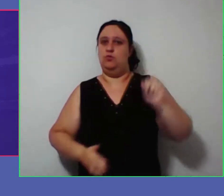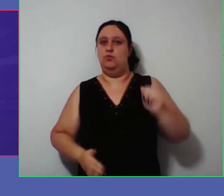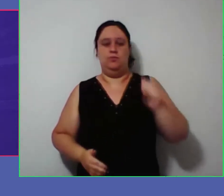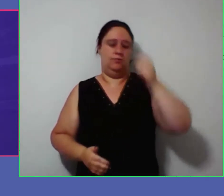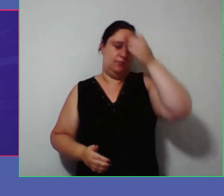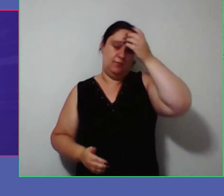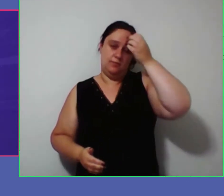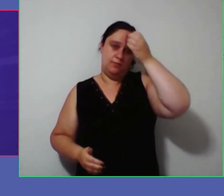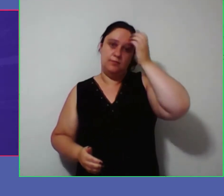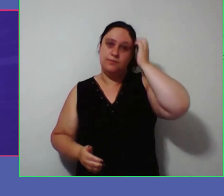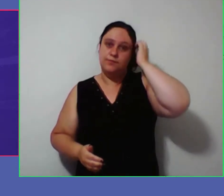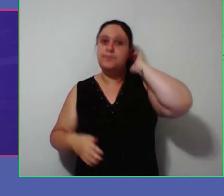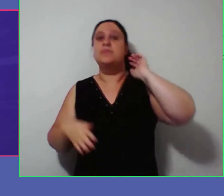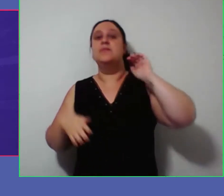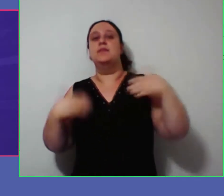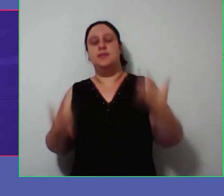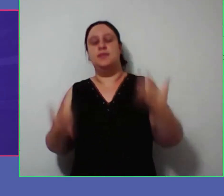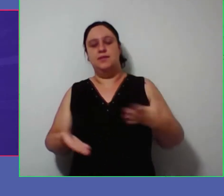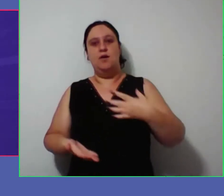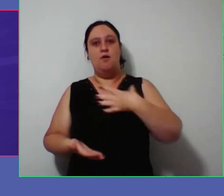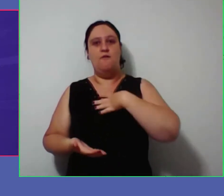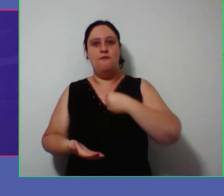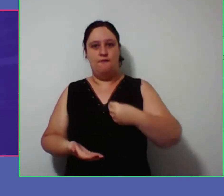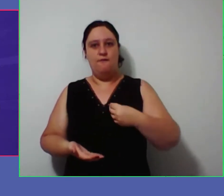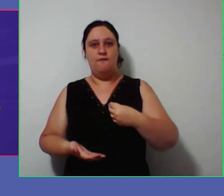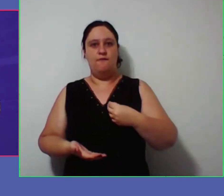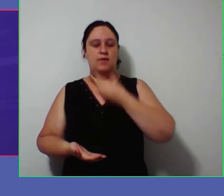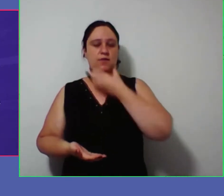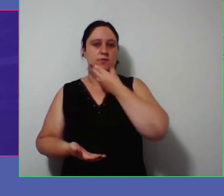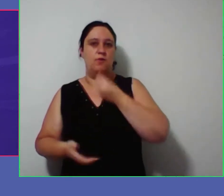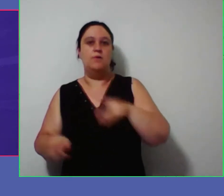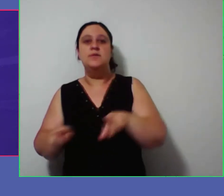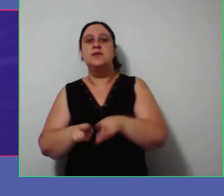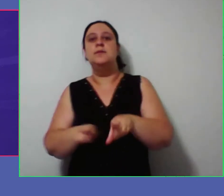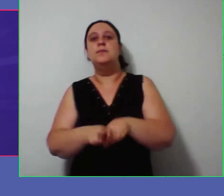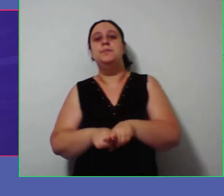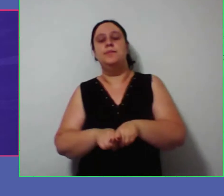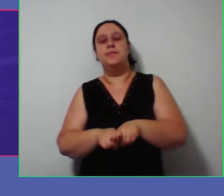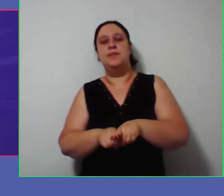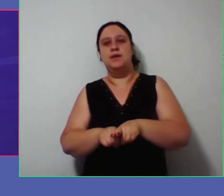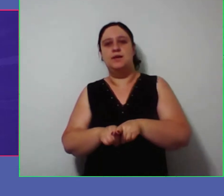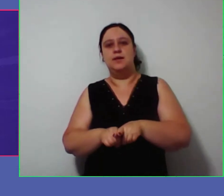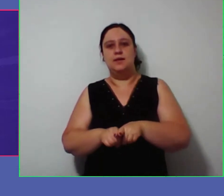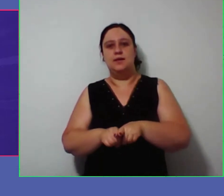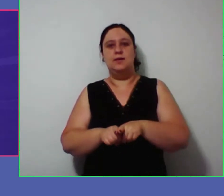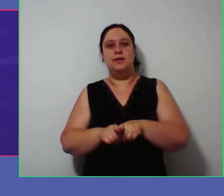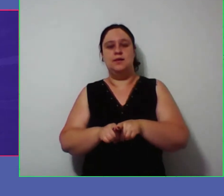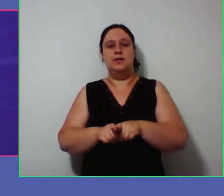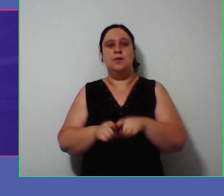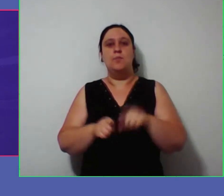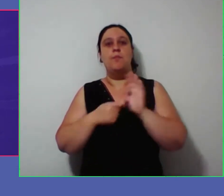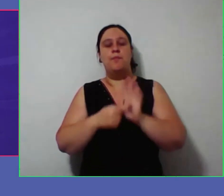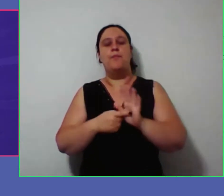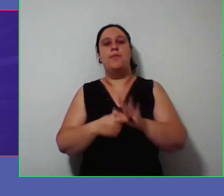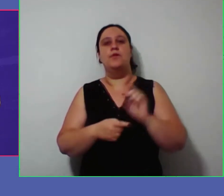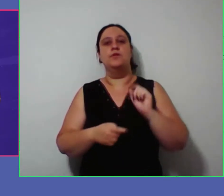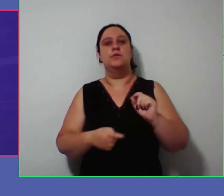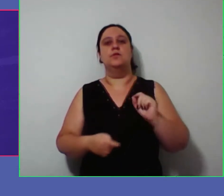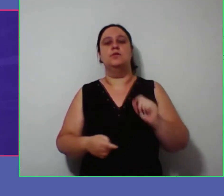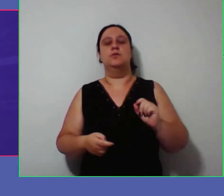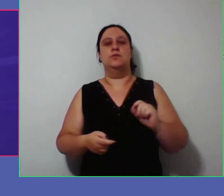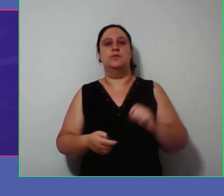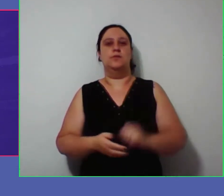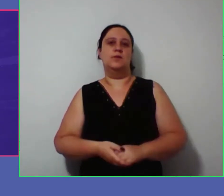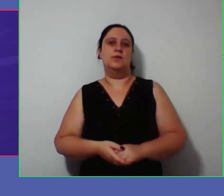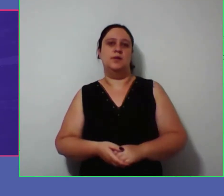do Homem, também em Daniel 7, é usado para retratar a personalidade